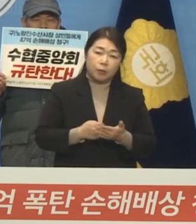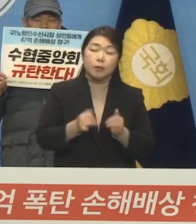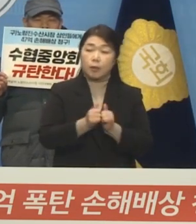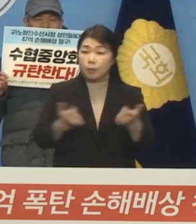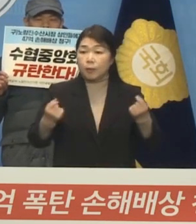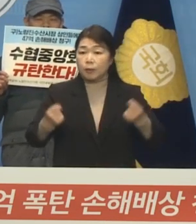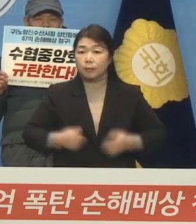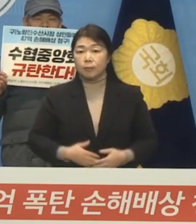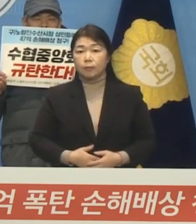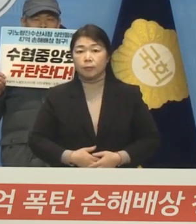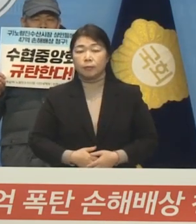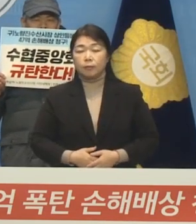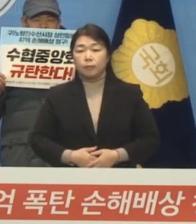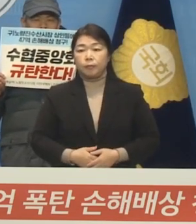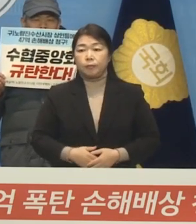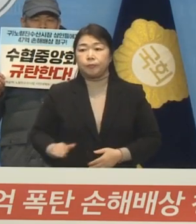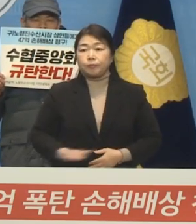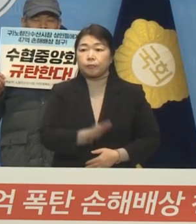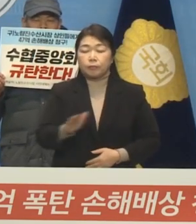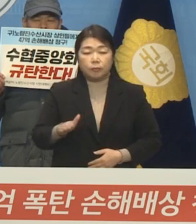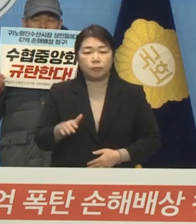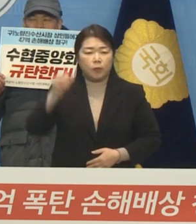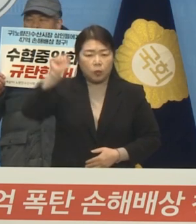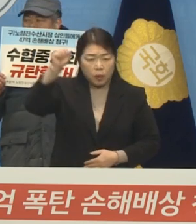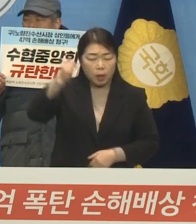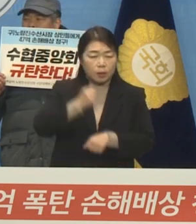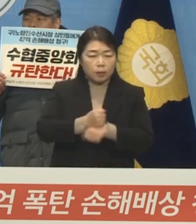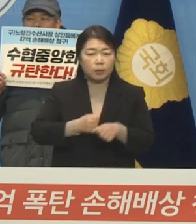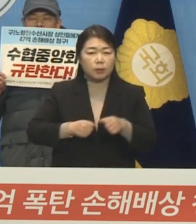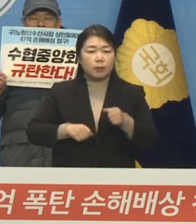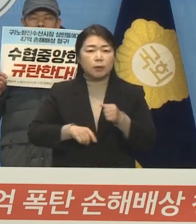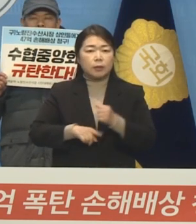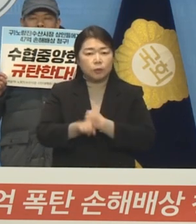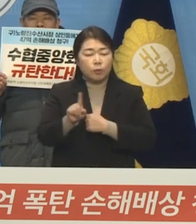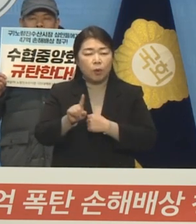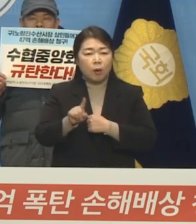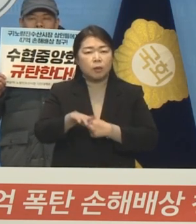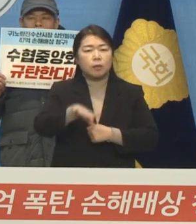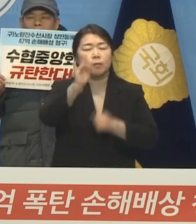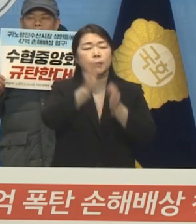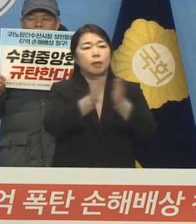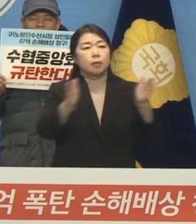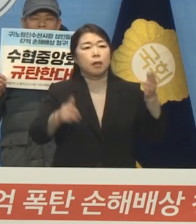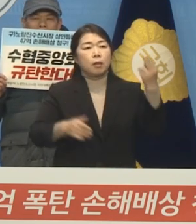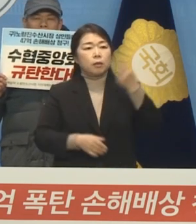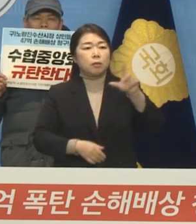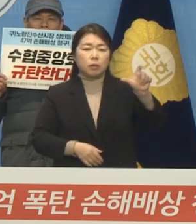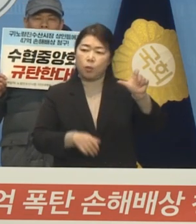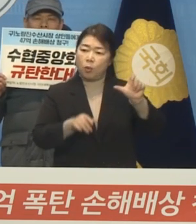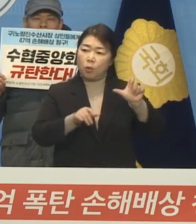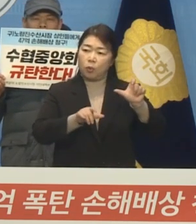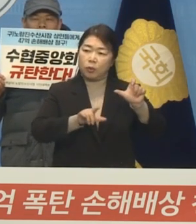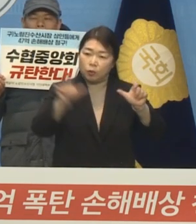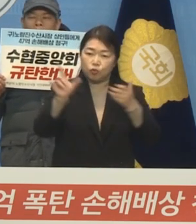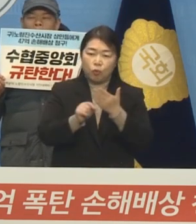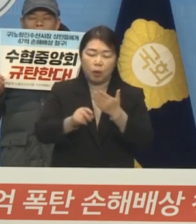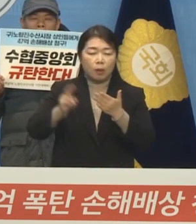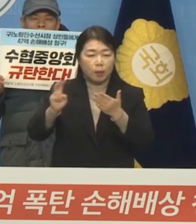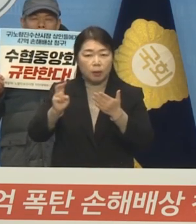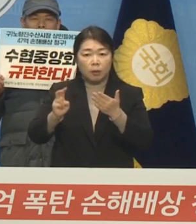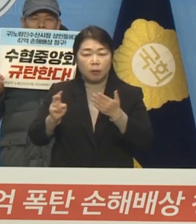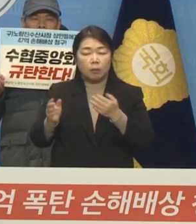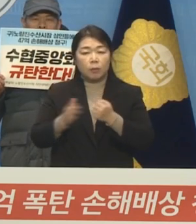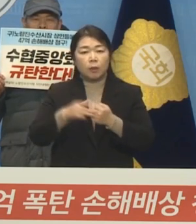상인입니다. 저희가 투쟁을 처음 시작한 지가 한 2015년도 9월 달부터 했거든요. 그러니까